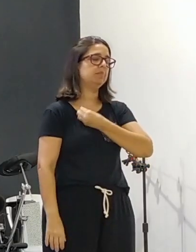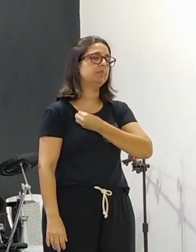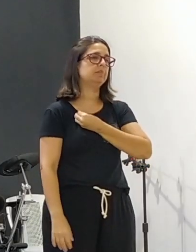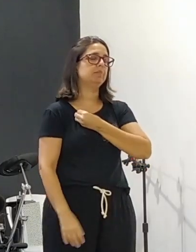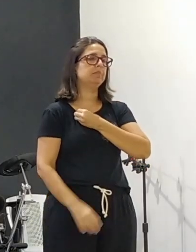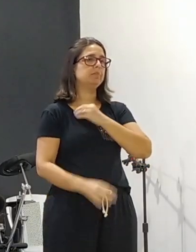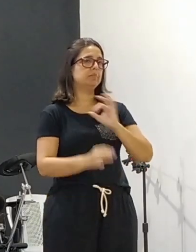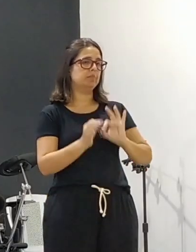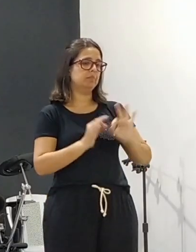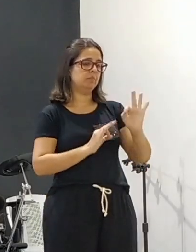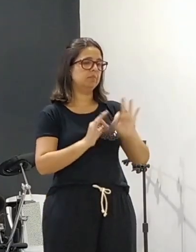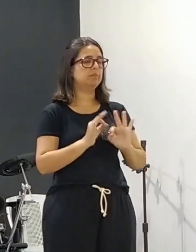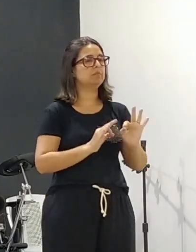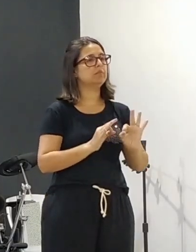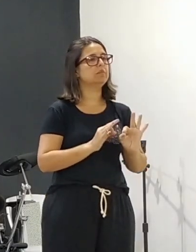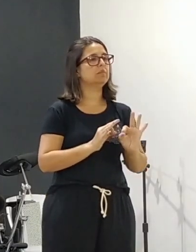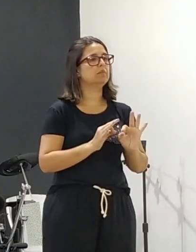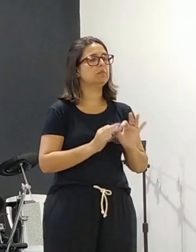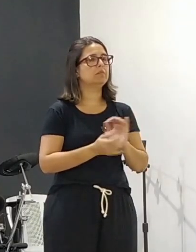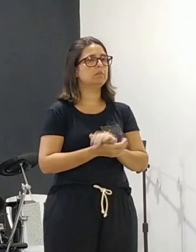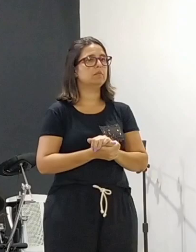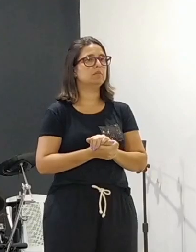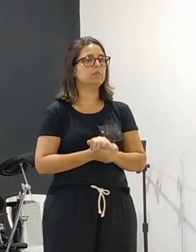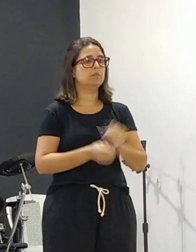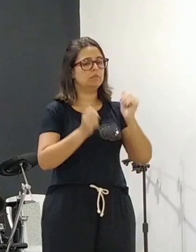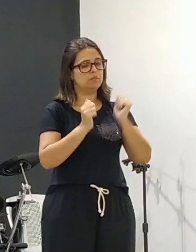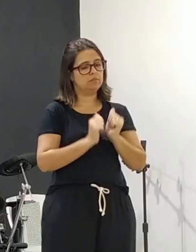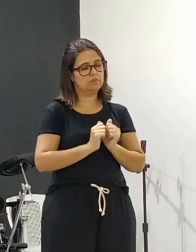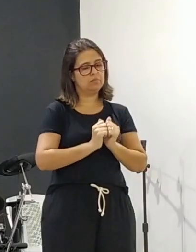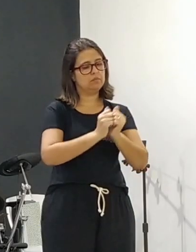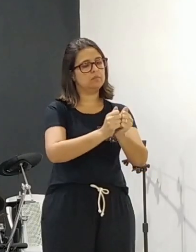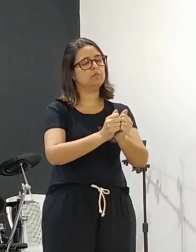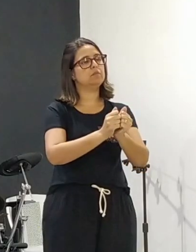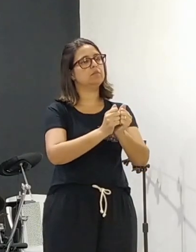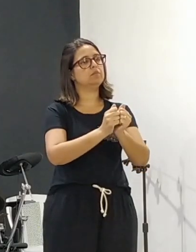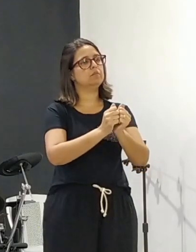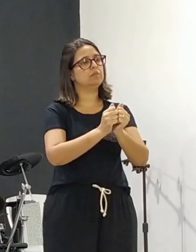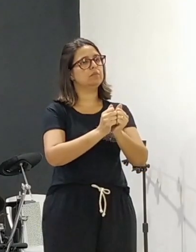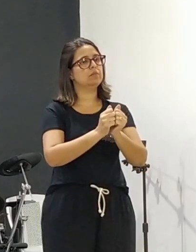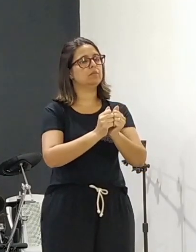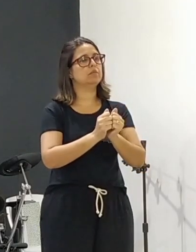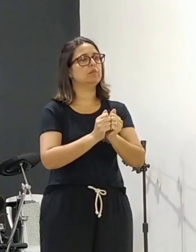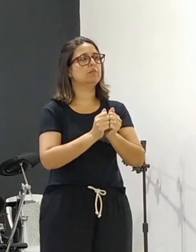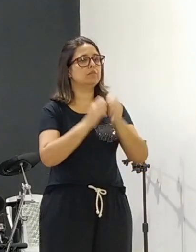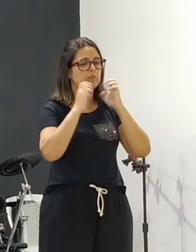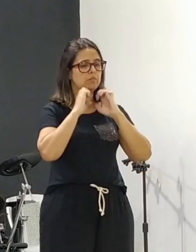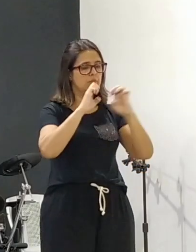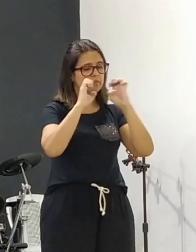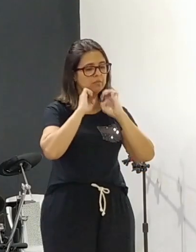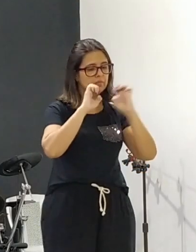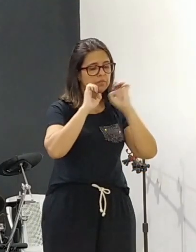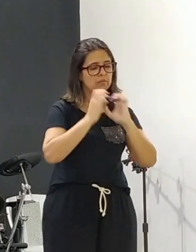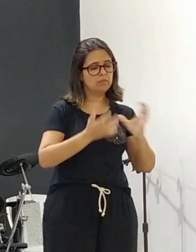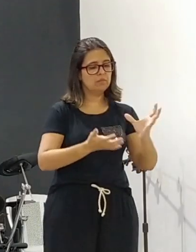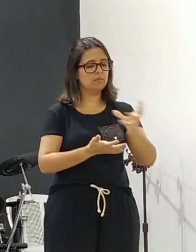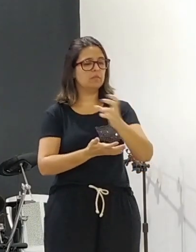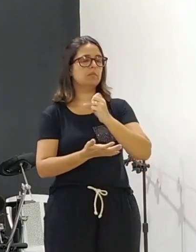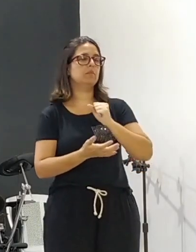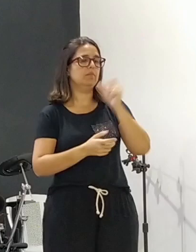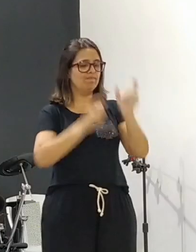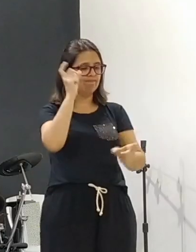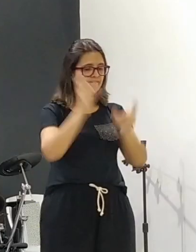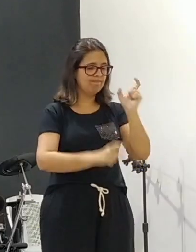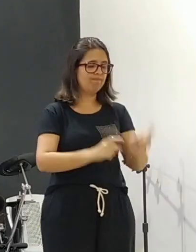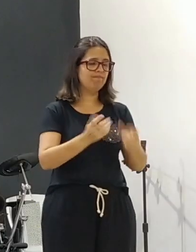e o propósito dele é que você se engane, né, nesta obra de salvação daqueles que estão perdidos.